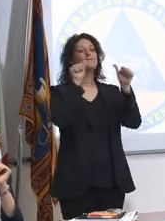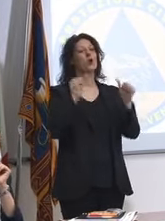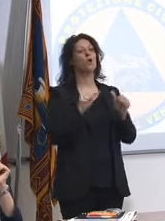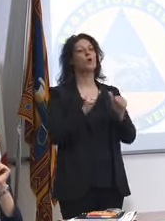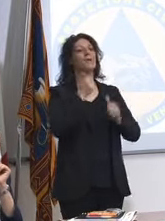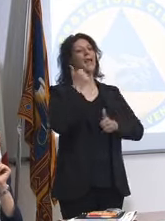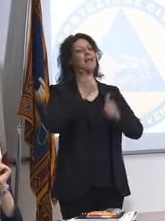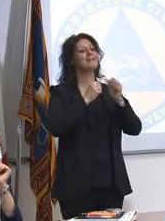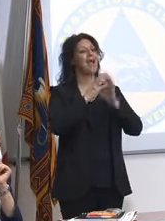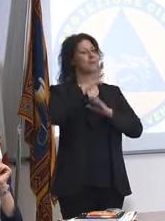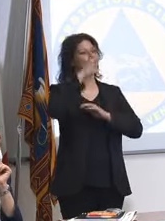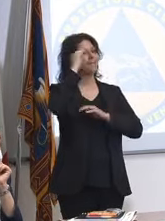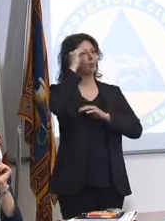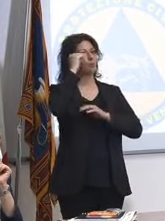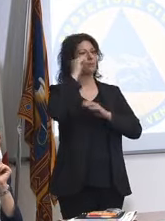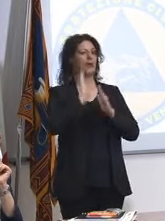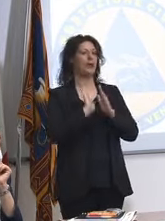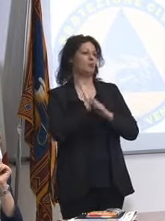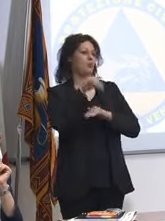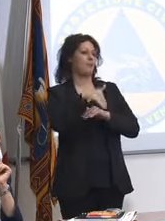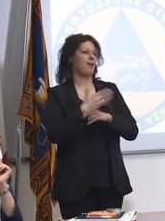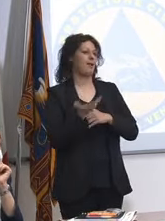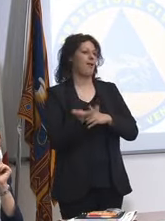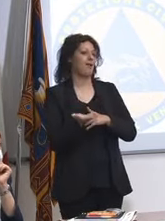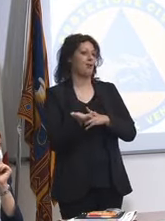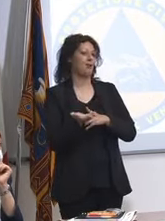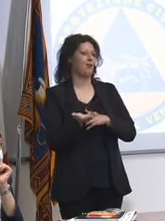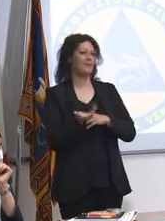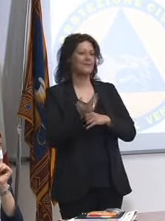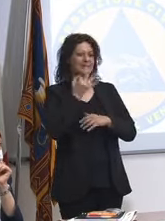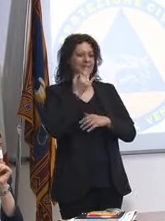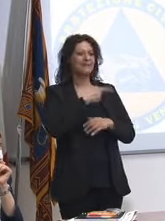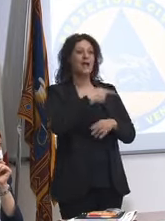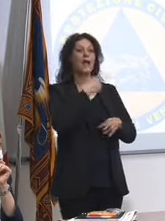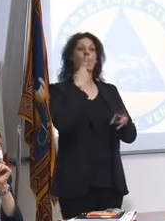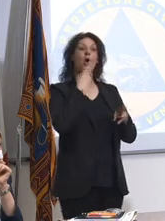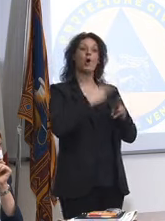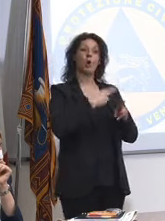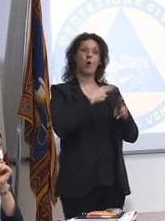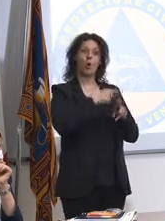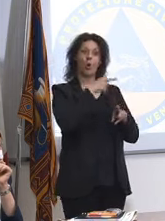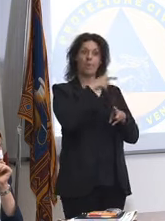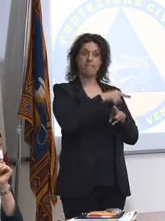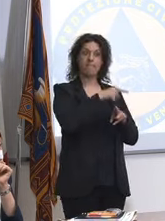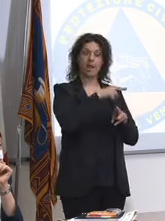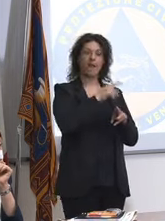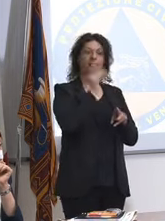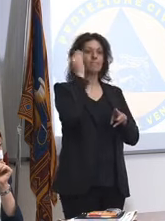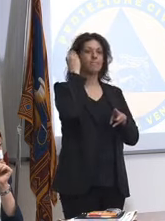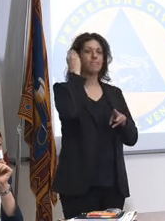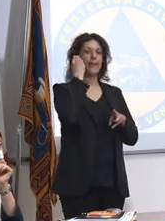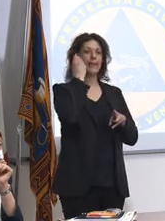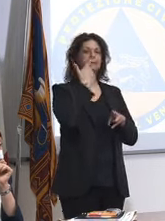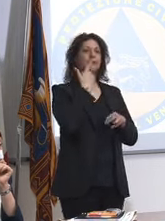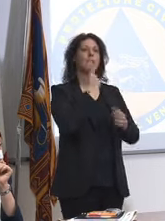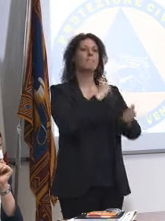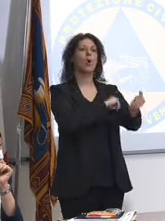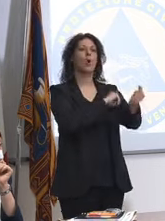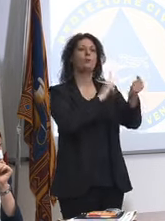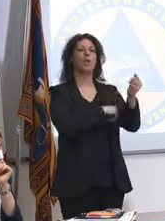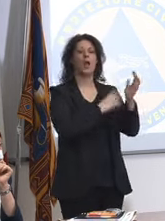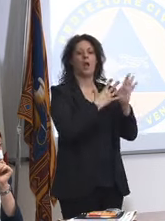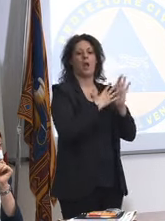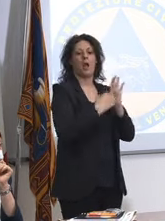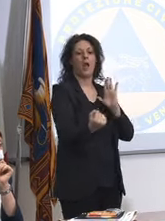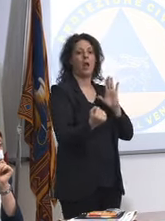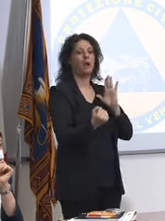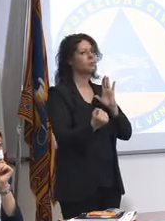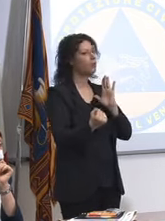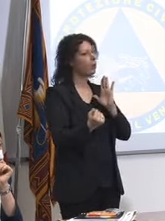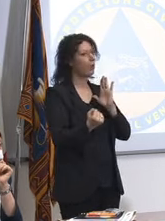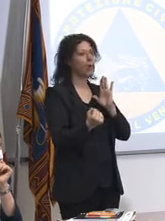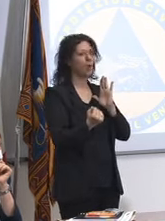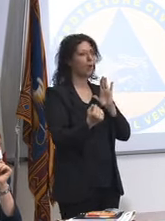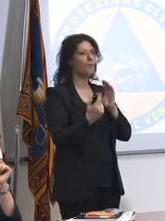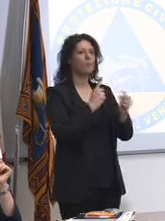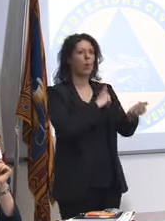Roma percepisce ogni forma di autonomia come una sottrazione di potere, che invece è un'assunzione di responsabilità.